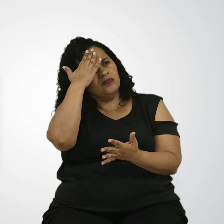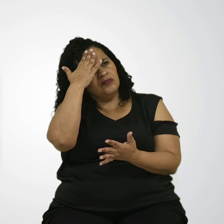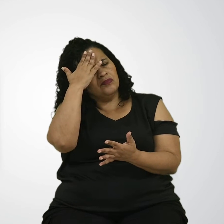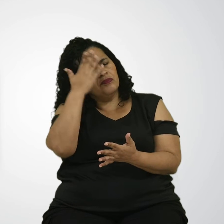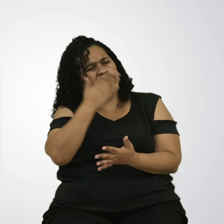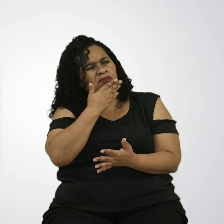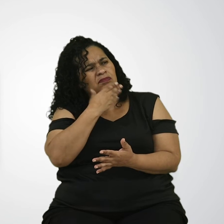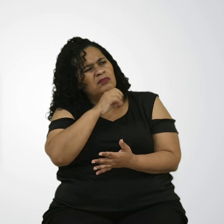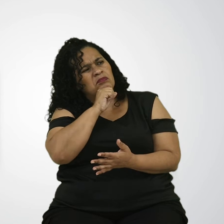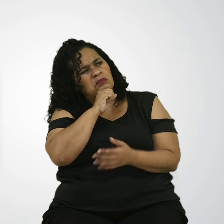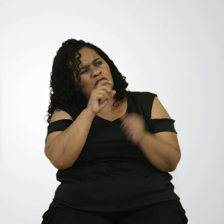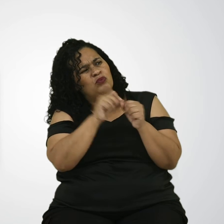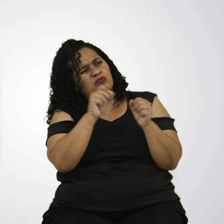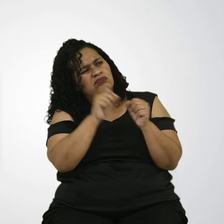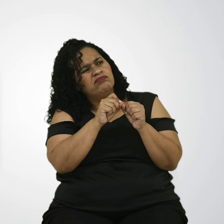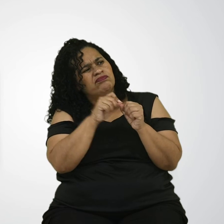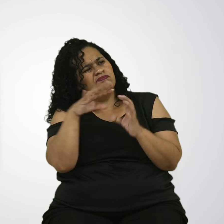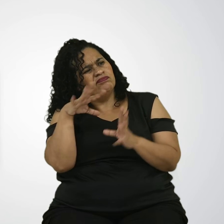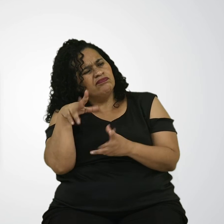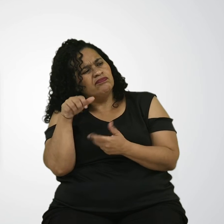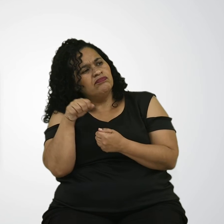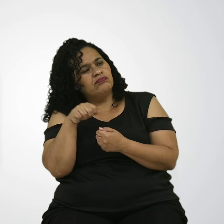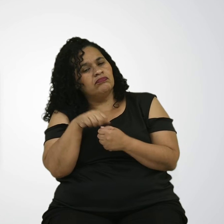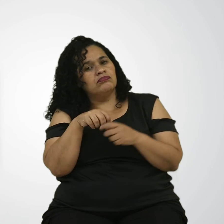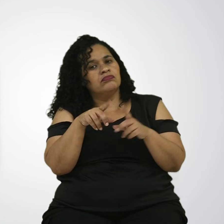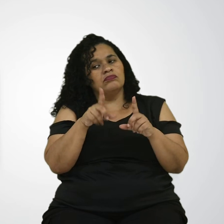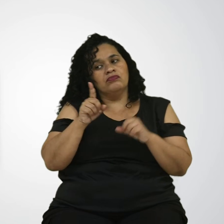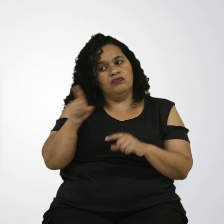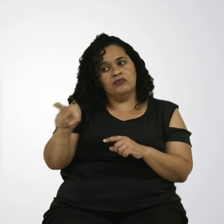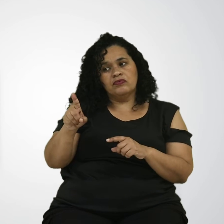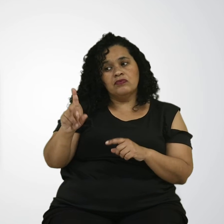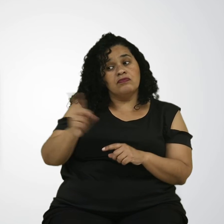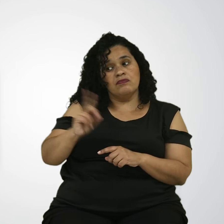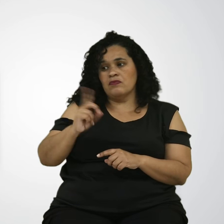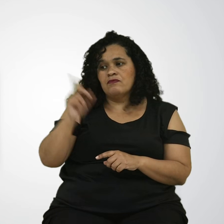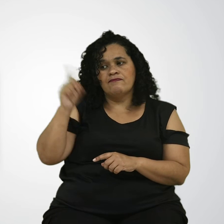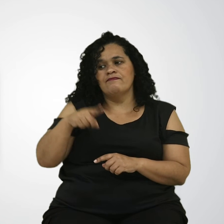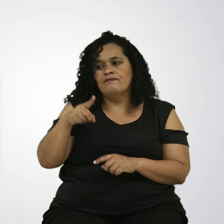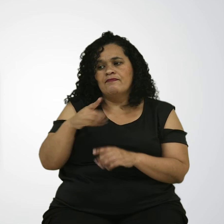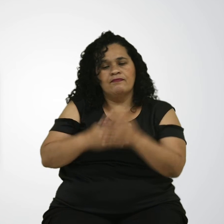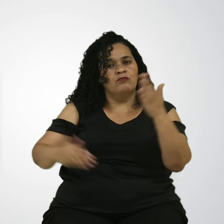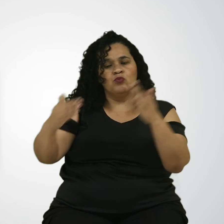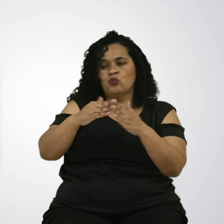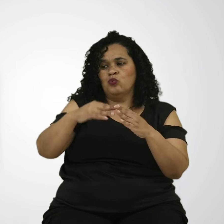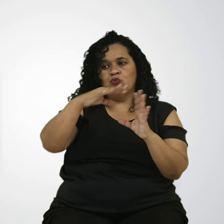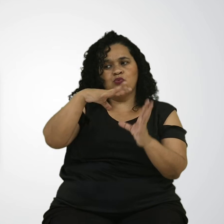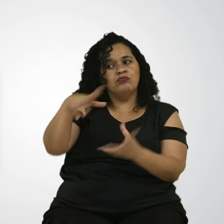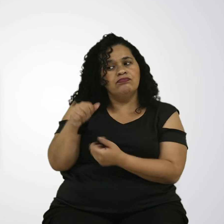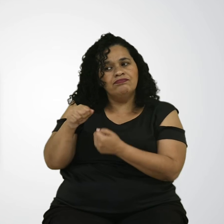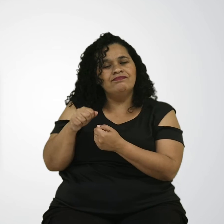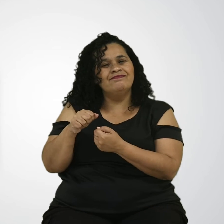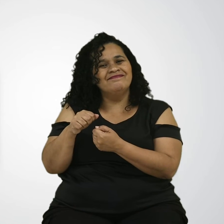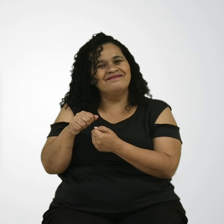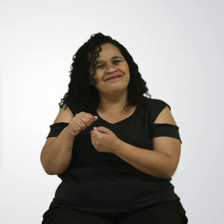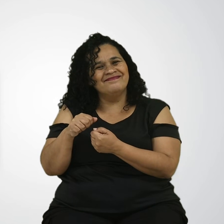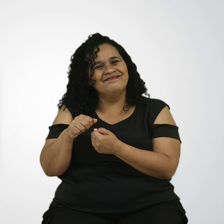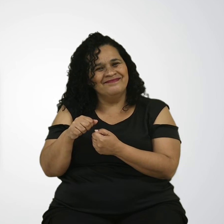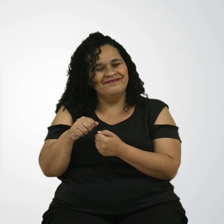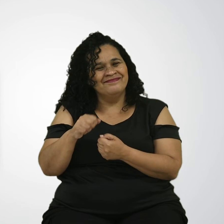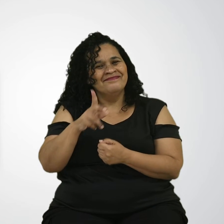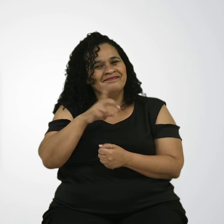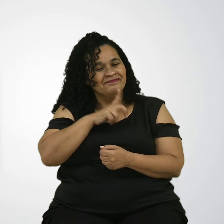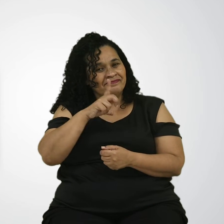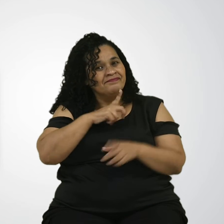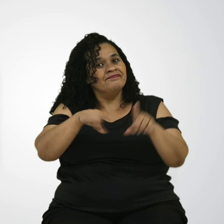então. Né, com aquela história, mas todo mundo está fazendo isso, mas você não é todo mundo. Não é todo mundo. Né? Você não é todo mundo. Às vezes a mãe do Cristo tem razão, né? Exatamente.